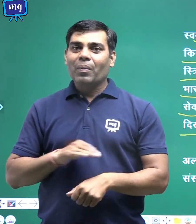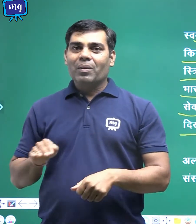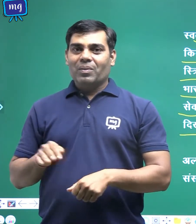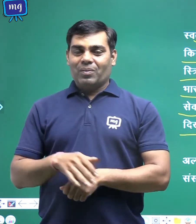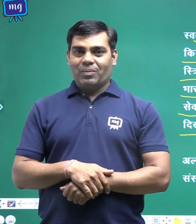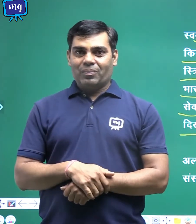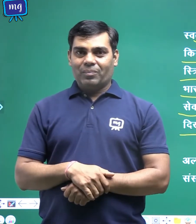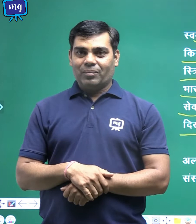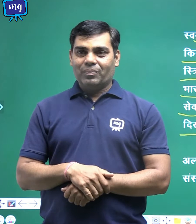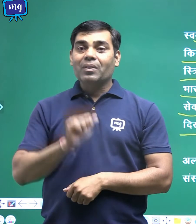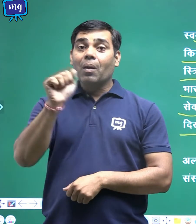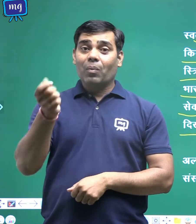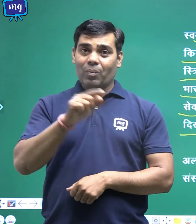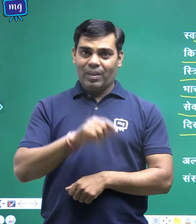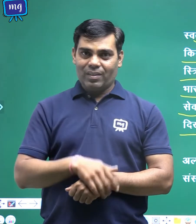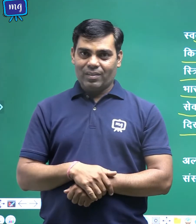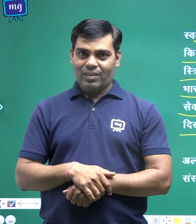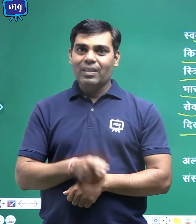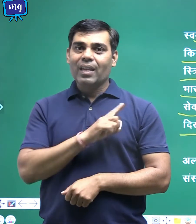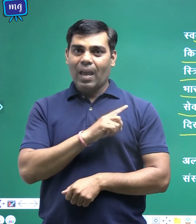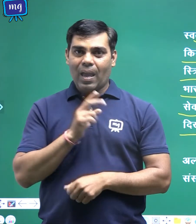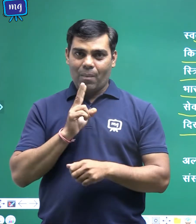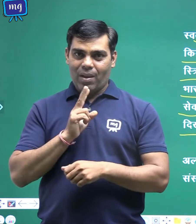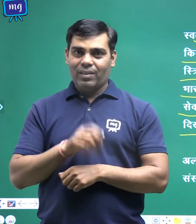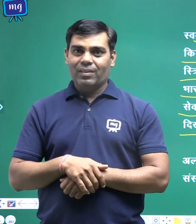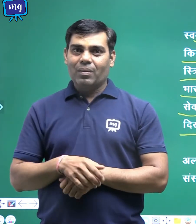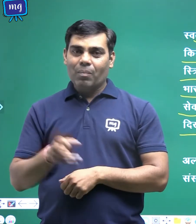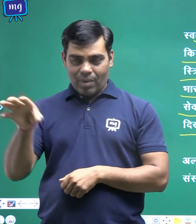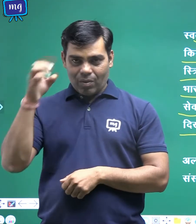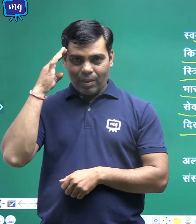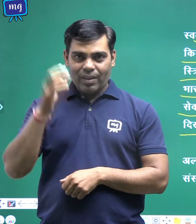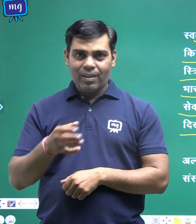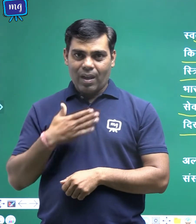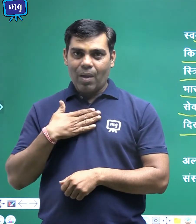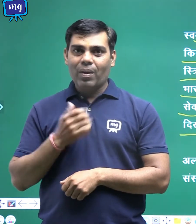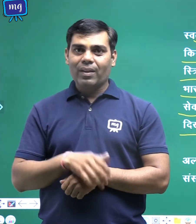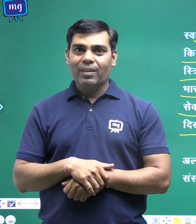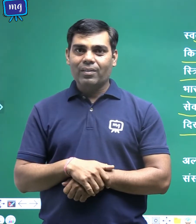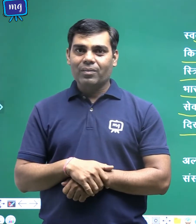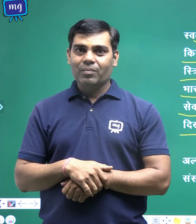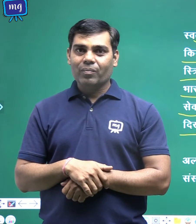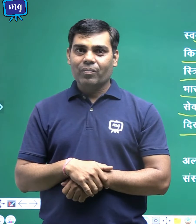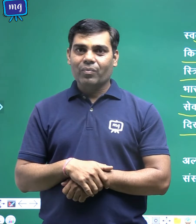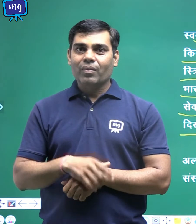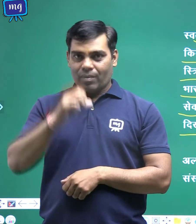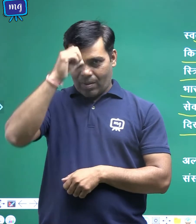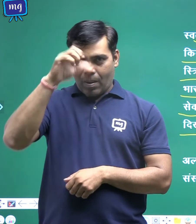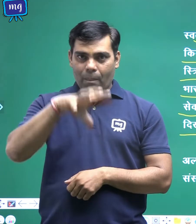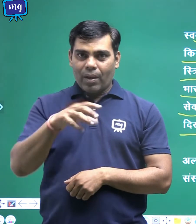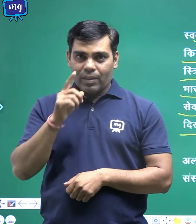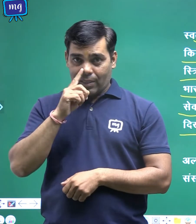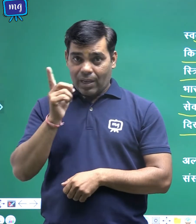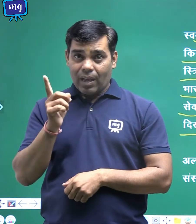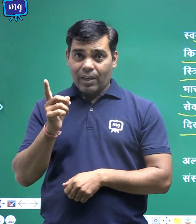बच्चों, आपको भी यह बात पता है कि हमारी भारतीय नारी में